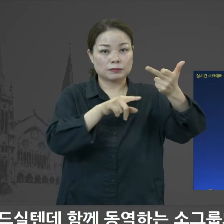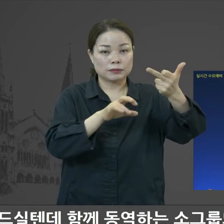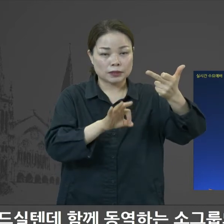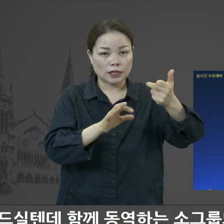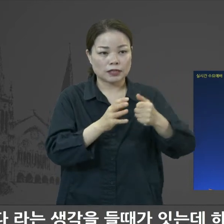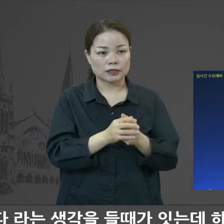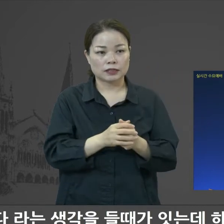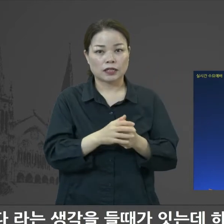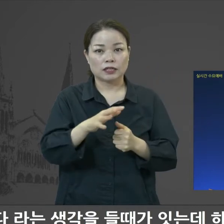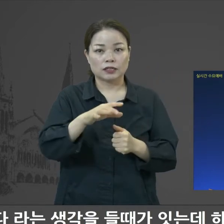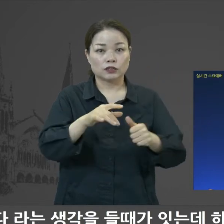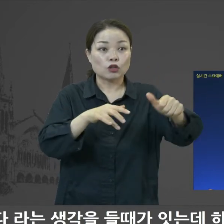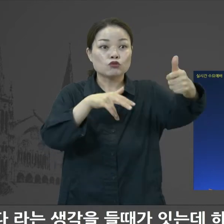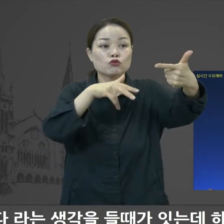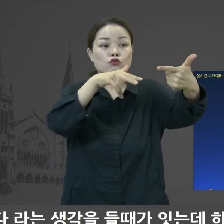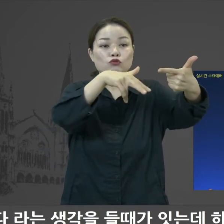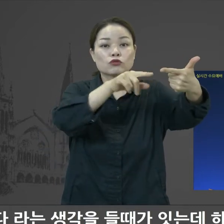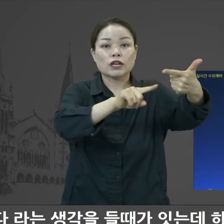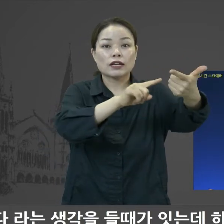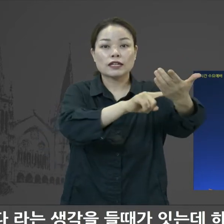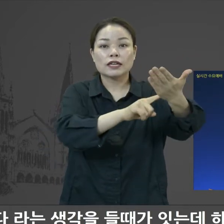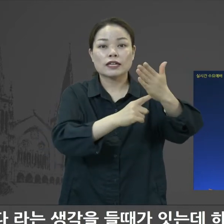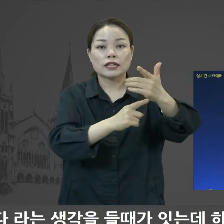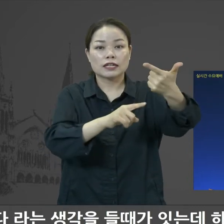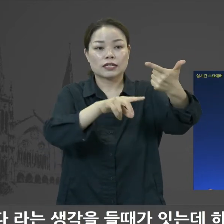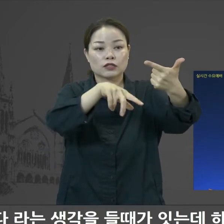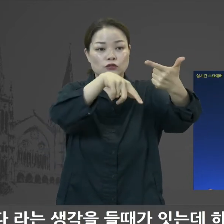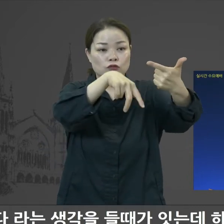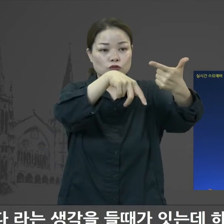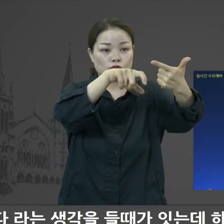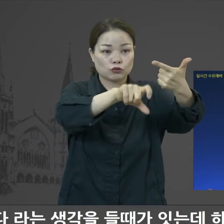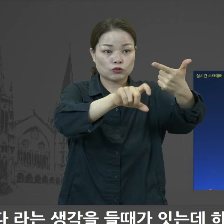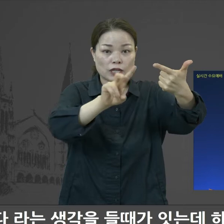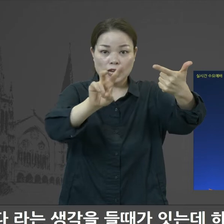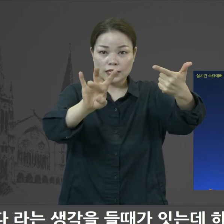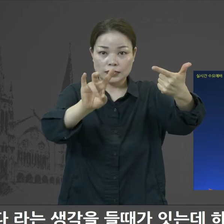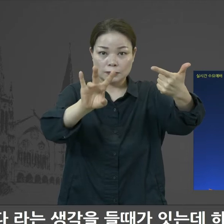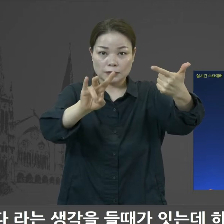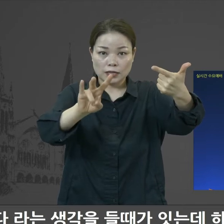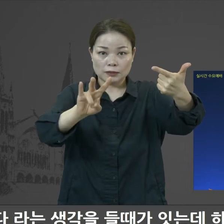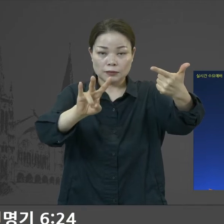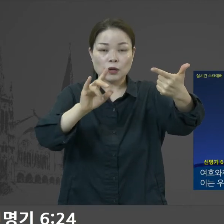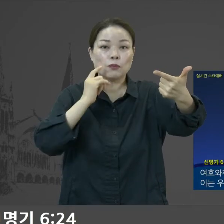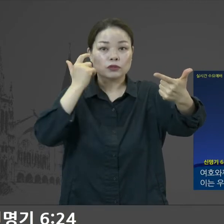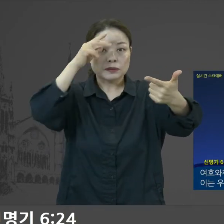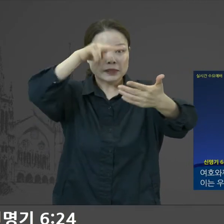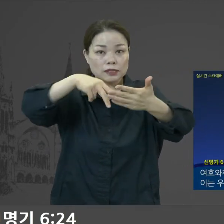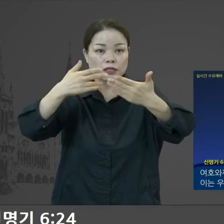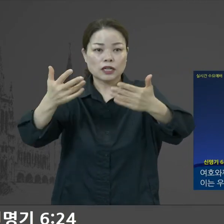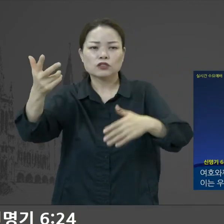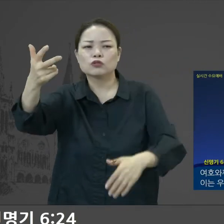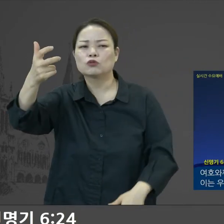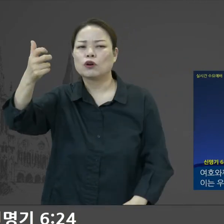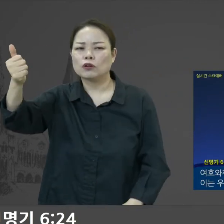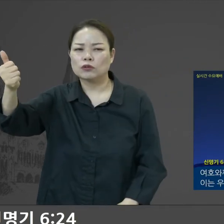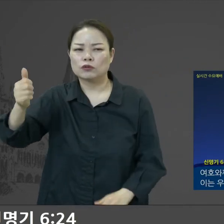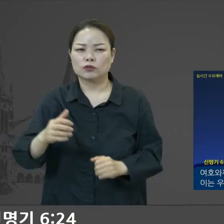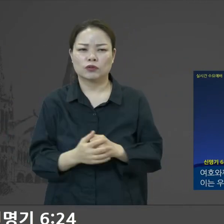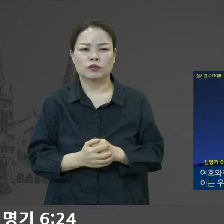6장에서 서두에서 모세가 이렇게 기록합니다. 6장 24절 말씀을 제가 읽어드리겠습니다. 여호와께서